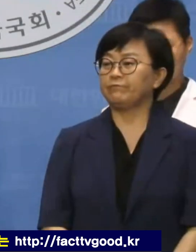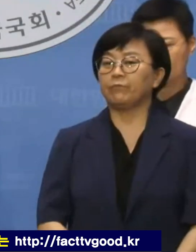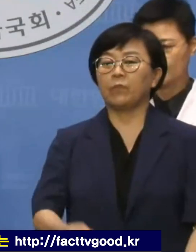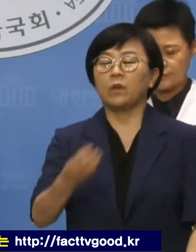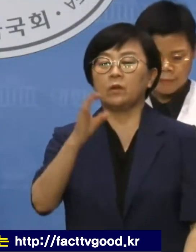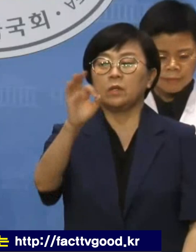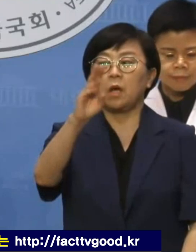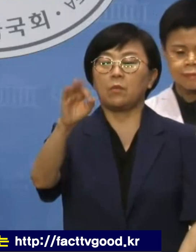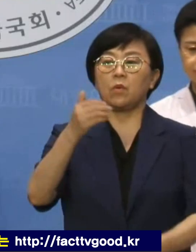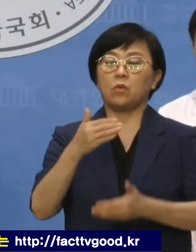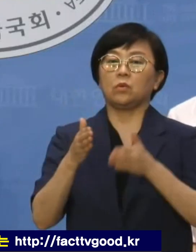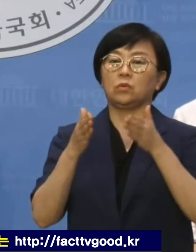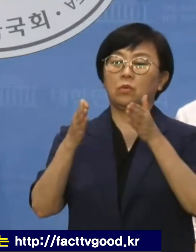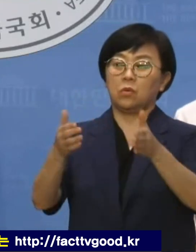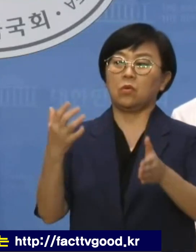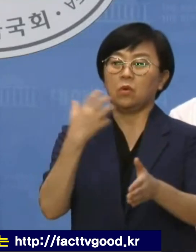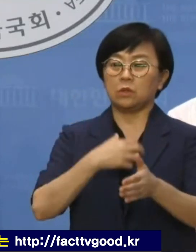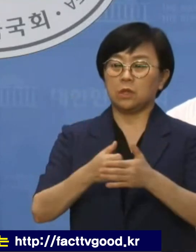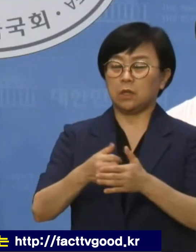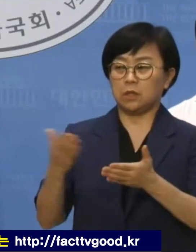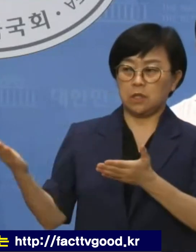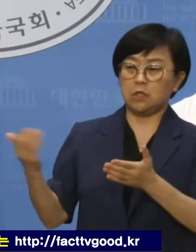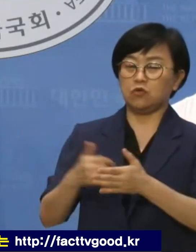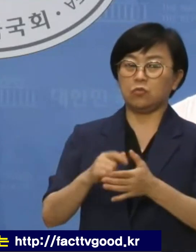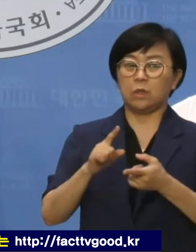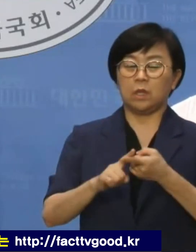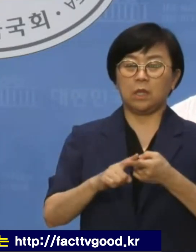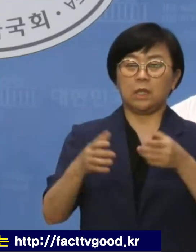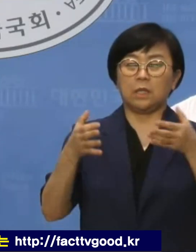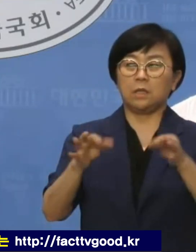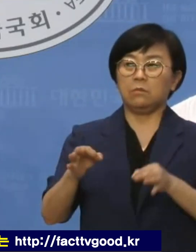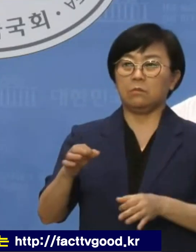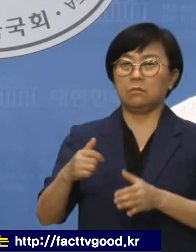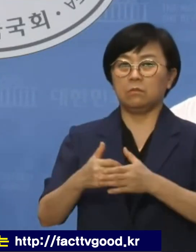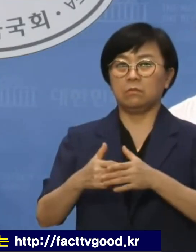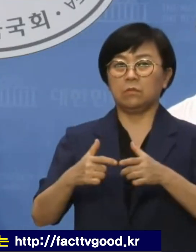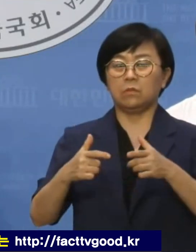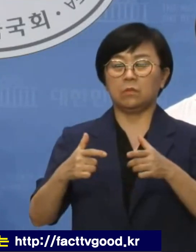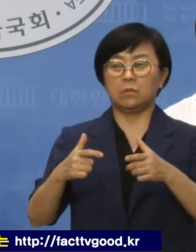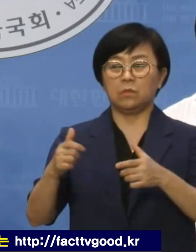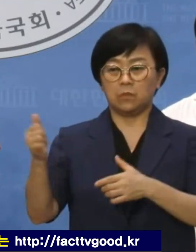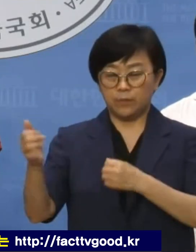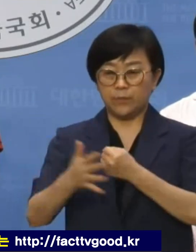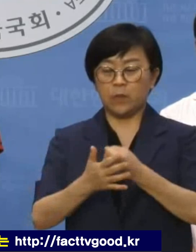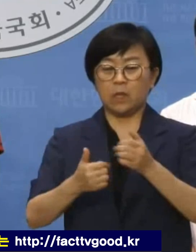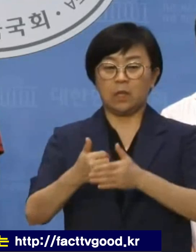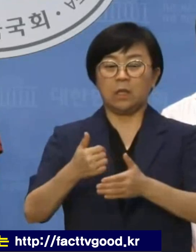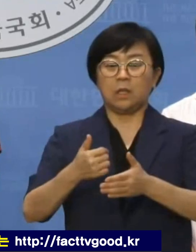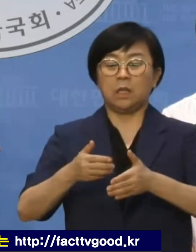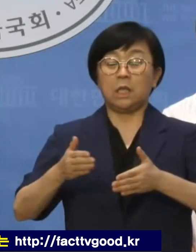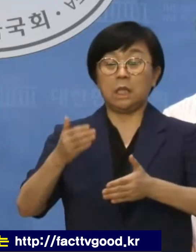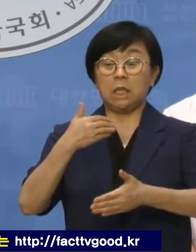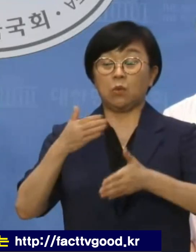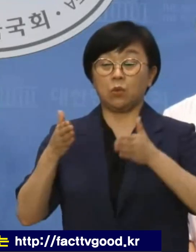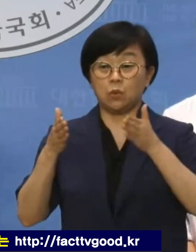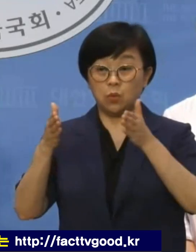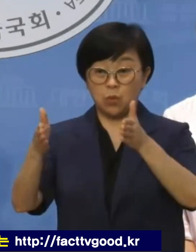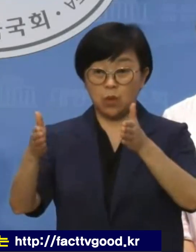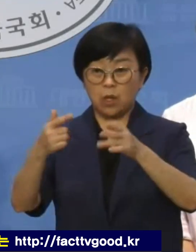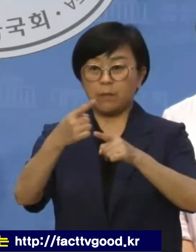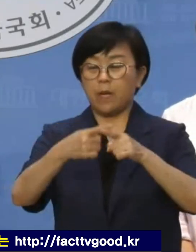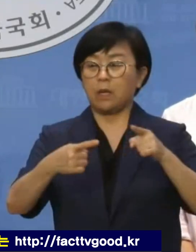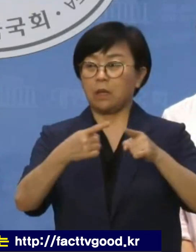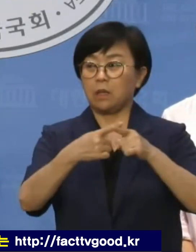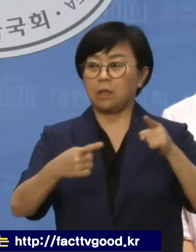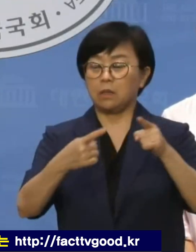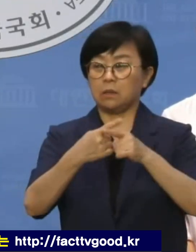서울 양평 고속도로를 걱정하는 태촌 주민 모임의 김태엽입니다. 서울 양평 고속도로의 구간 절반이